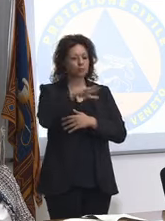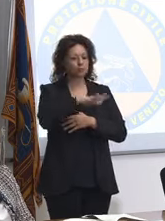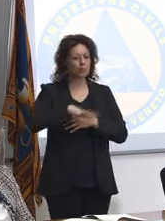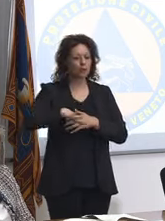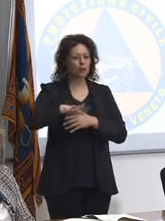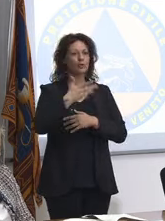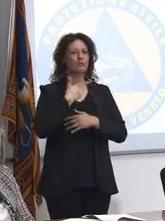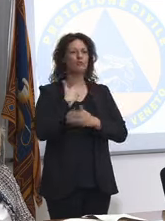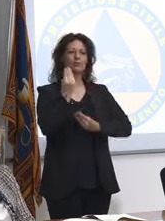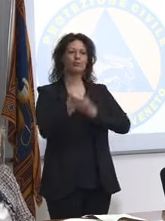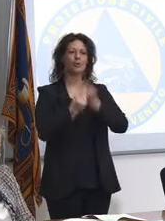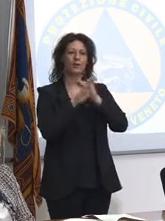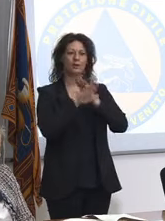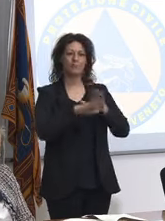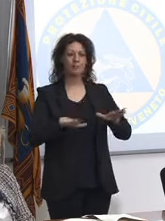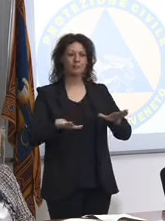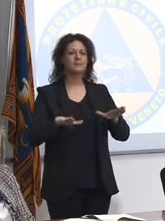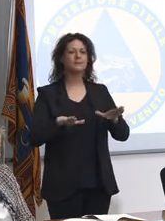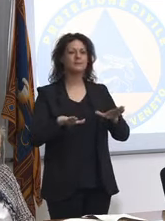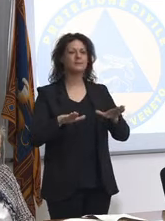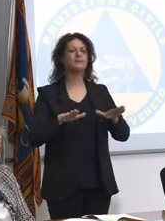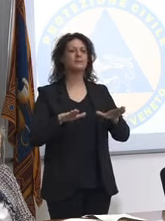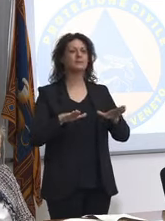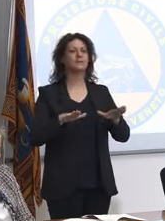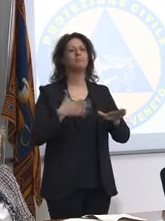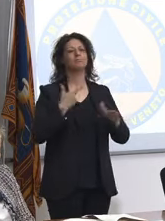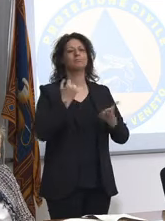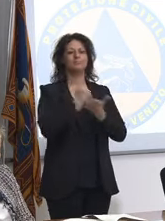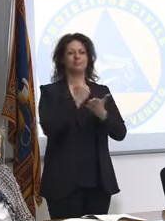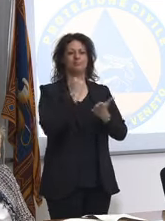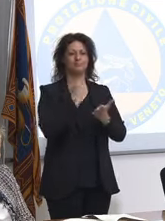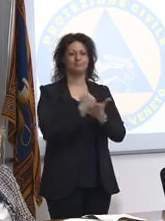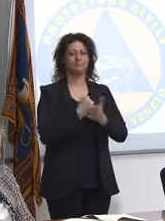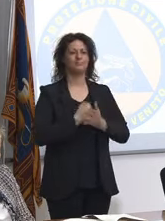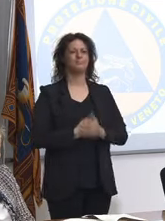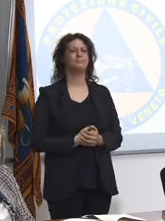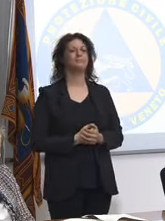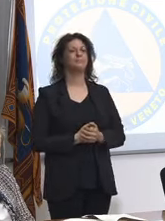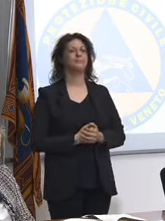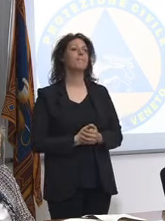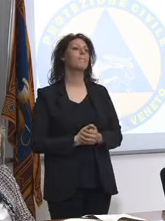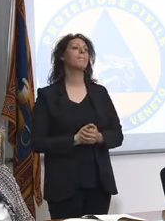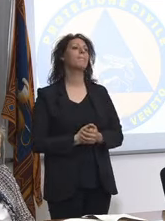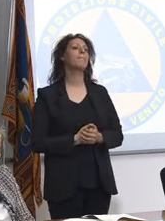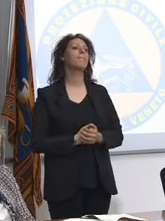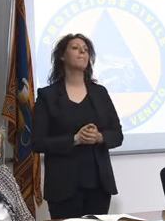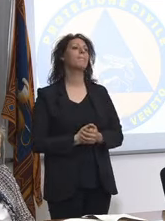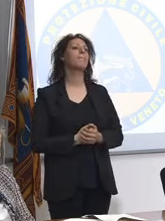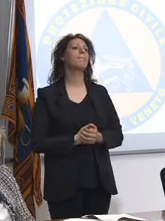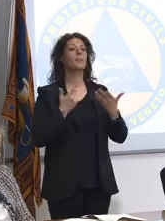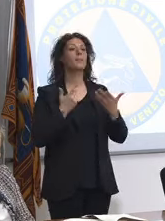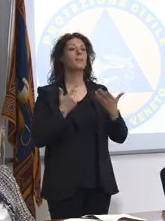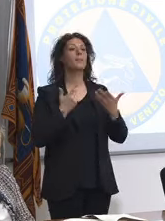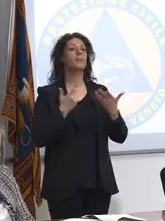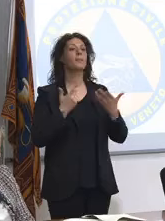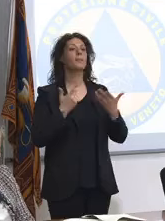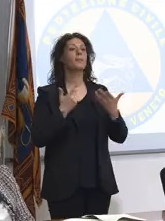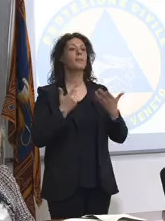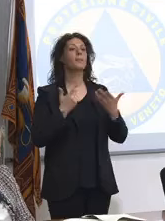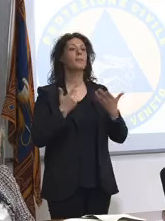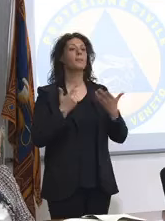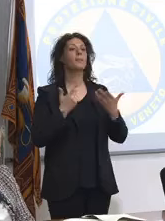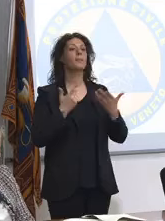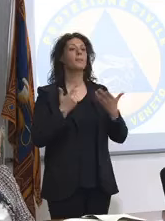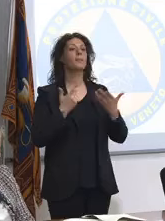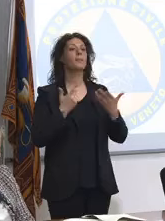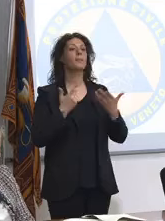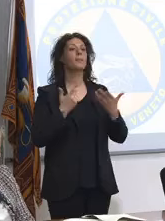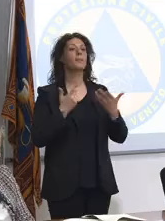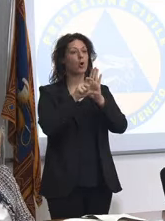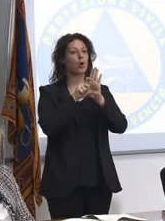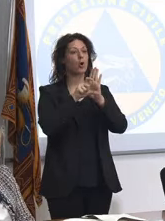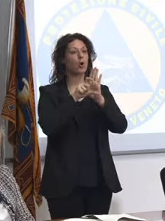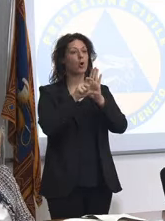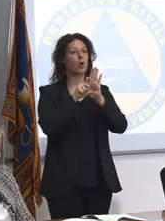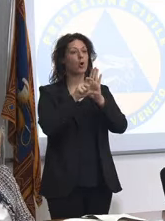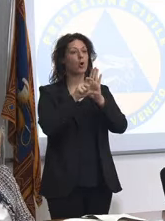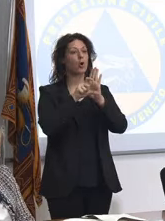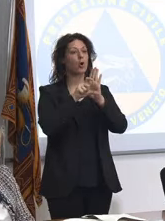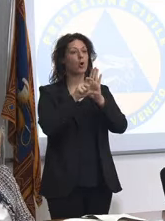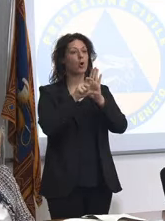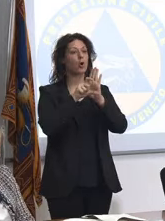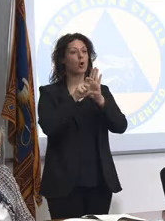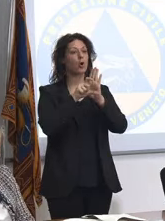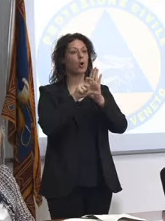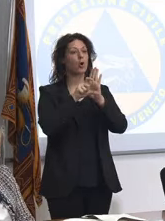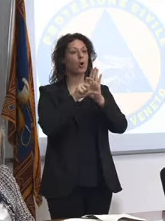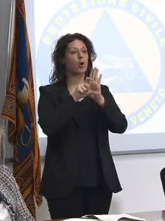quant'altro. Per gli spazi di proprietà pubblica possono essere fissate dalle amministrazioni comunali, attenti a questo, date